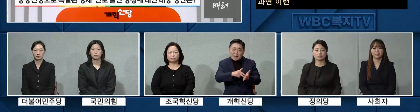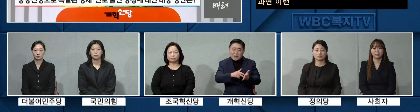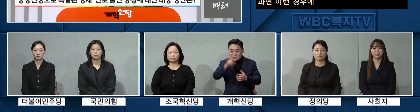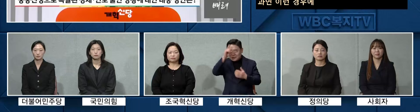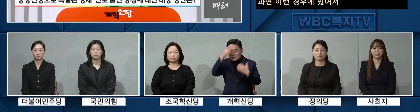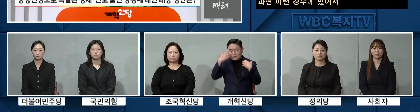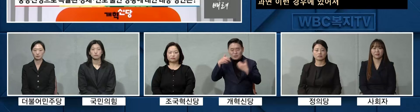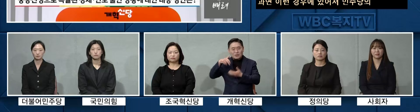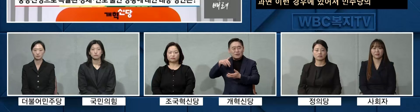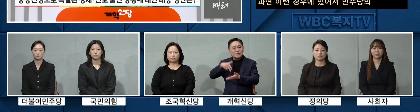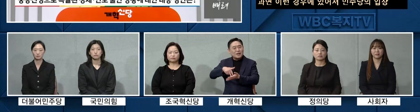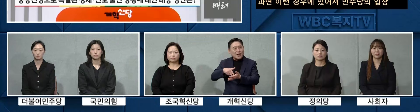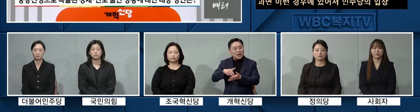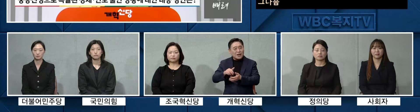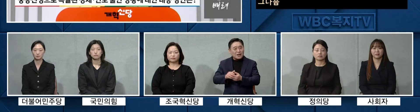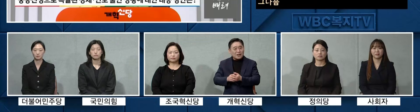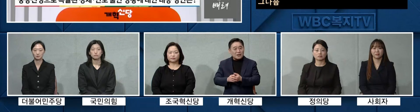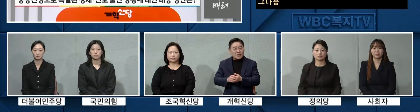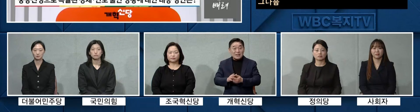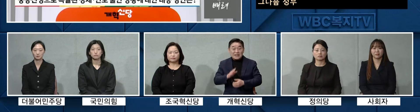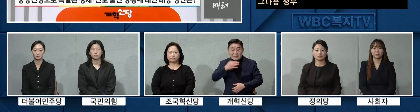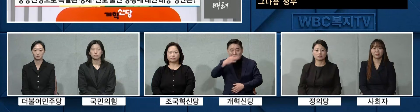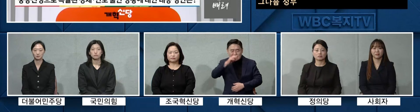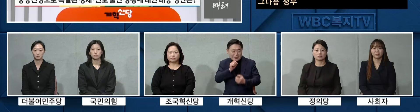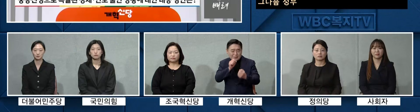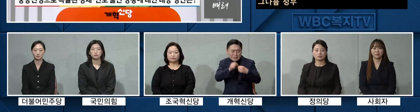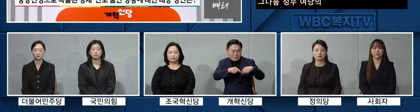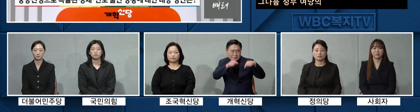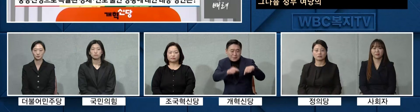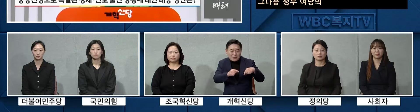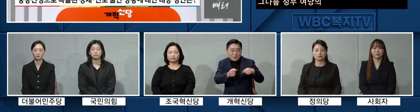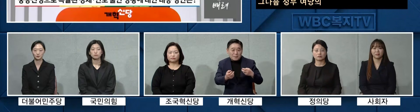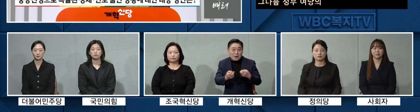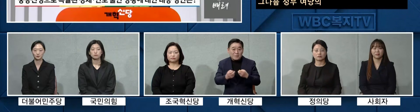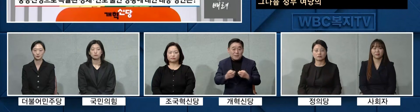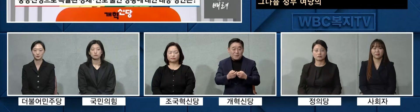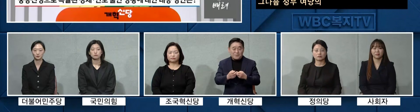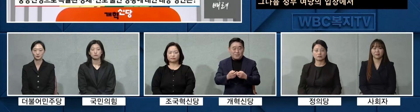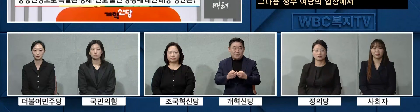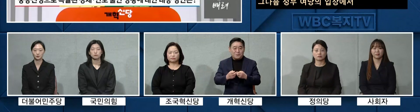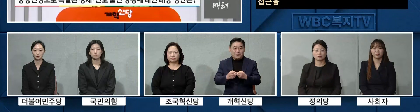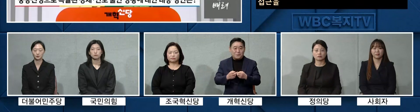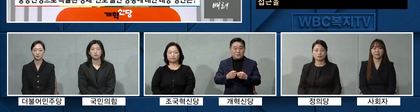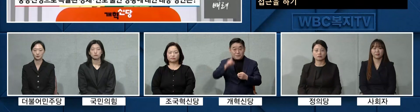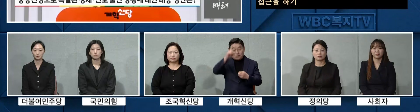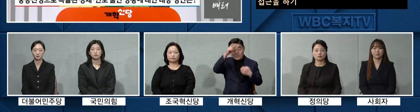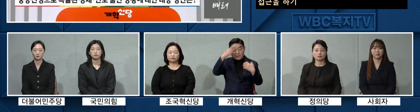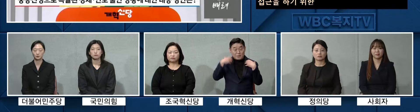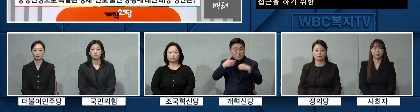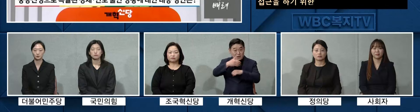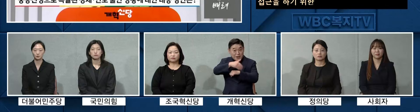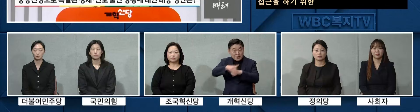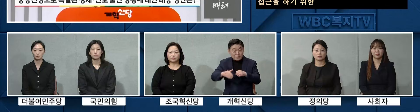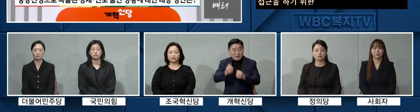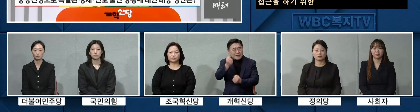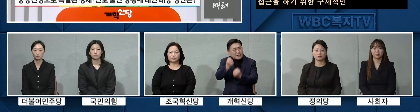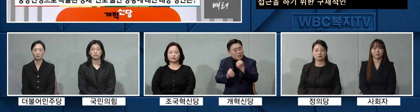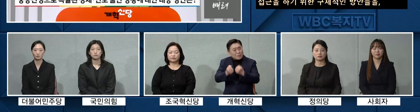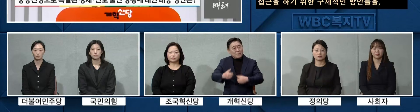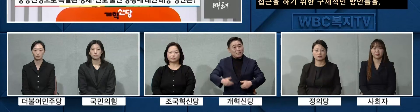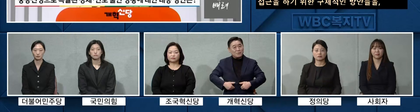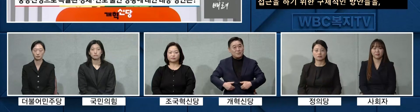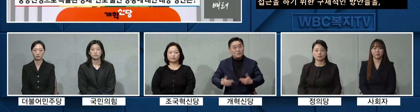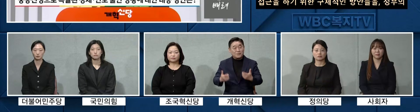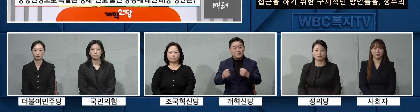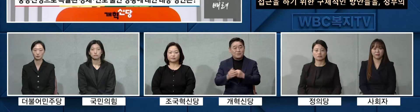여당의 입장에서 실리적인 접근을 하기 위한 구체적인 방안들을 정부의 방안들을 국민들에게 설명해야 될 것